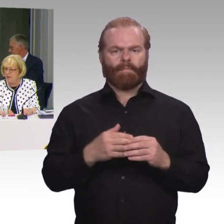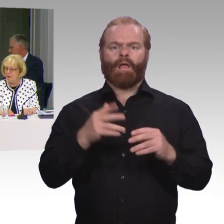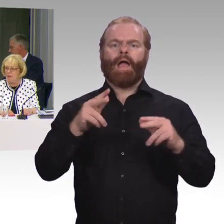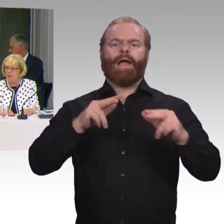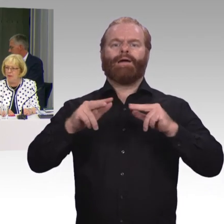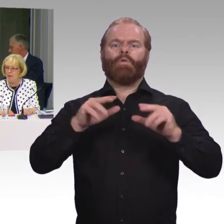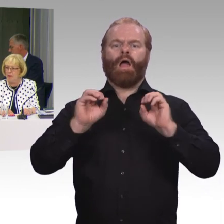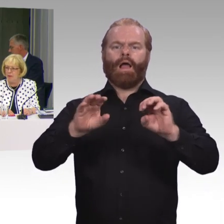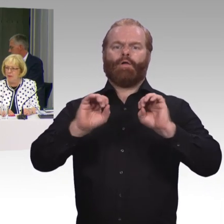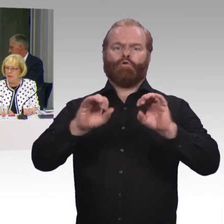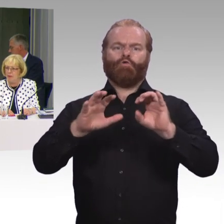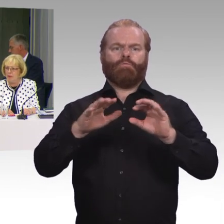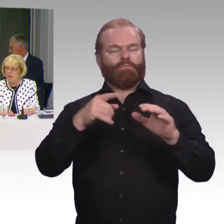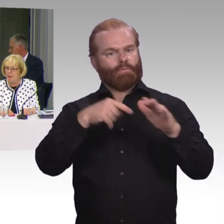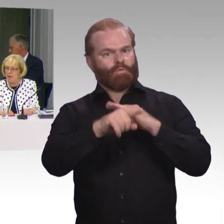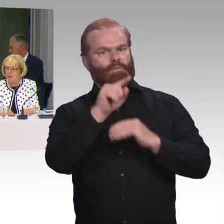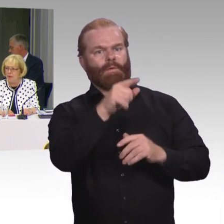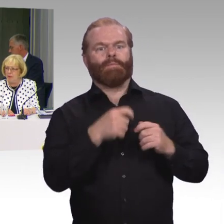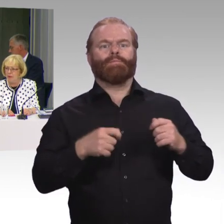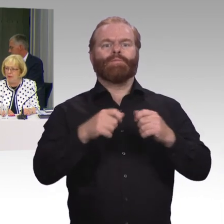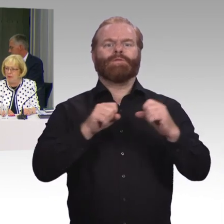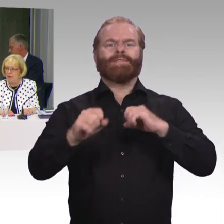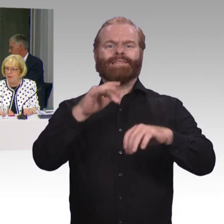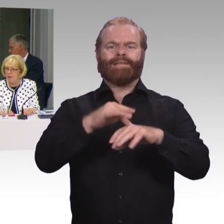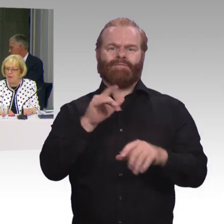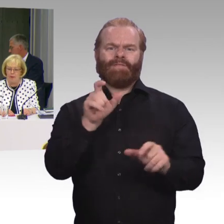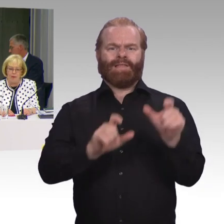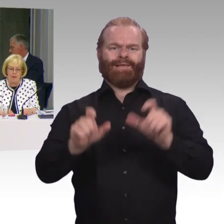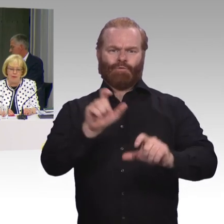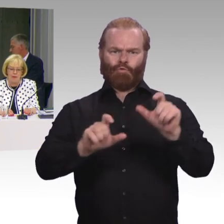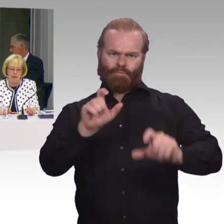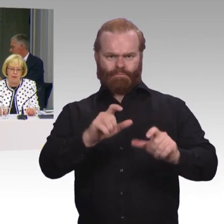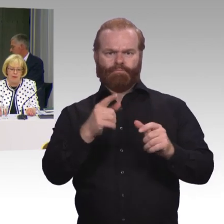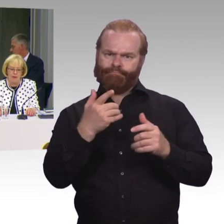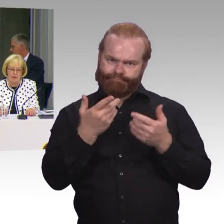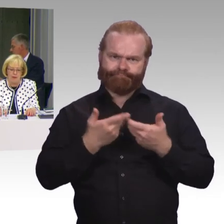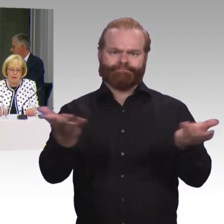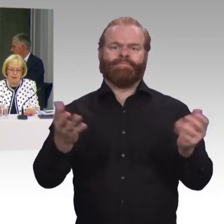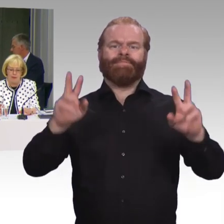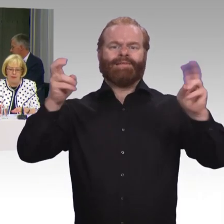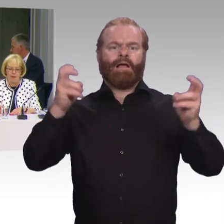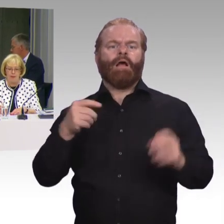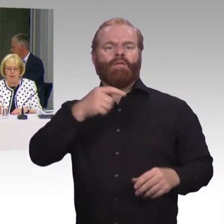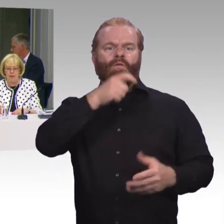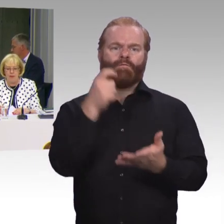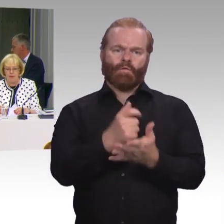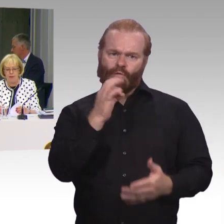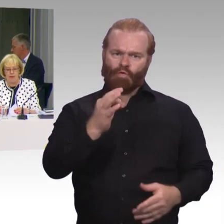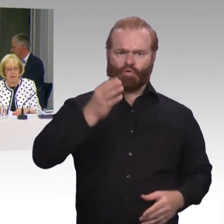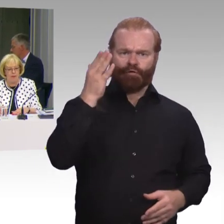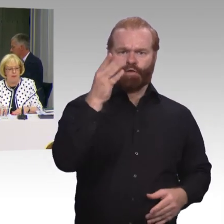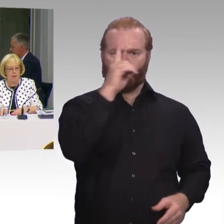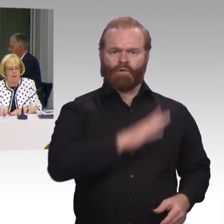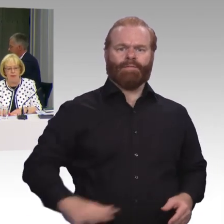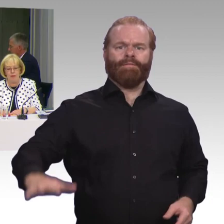Zukunft Deutschlands, für eine starke Bundeswehr in einer Welt im Wandel. Es liegt uns ein Entschließungsantrag der Fraktion Die Linke vor.